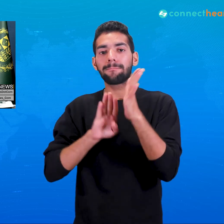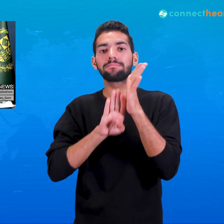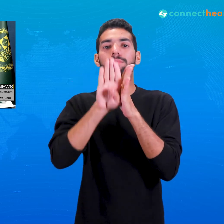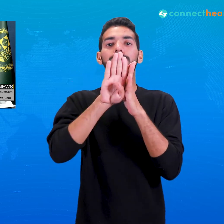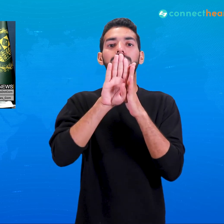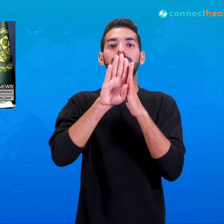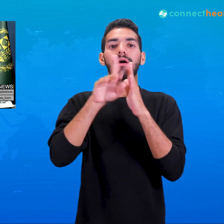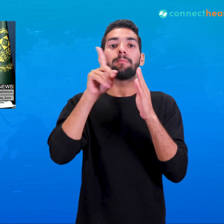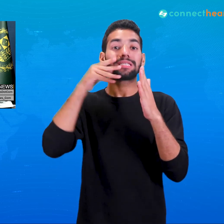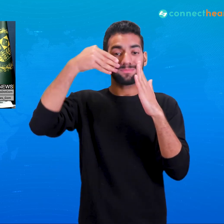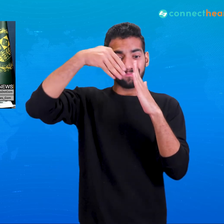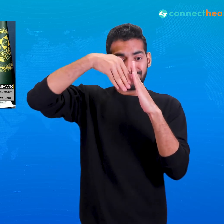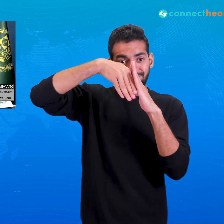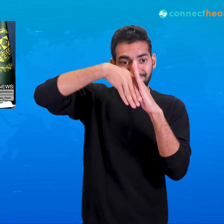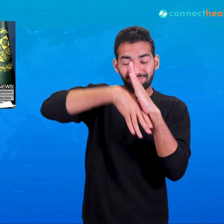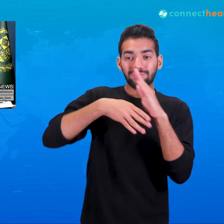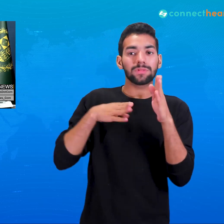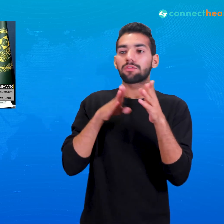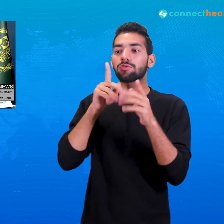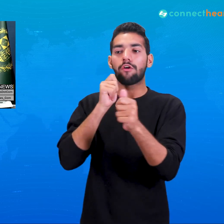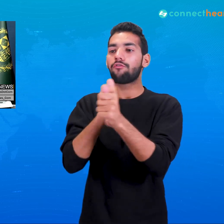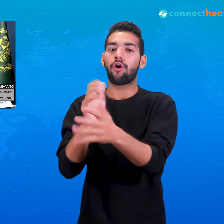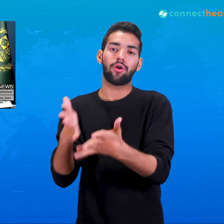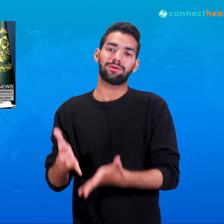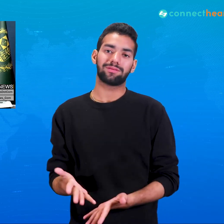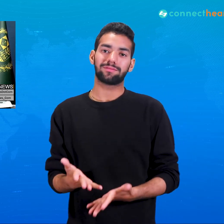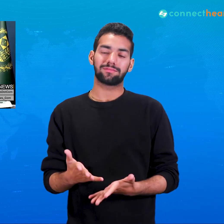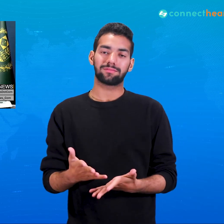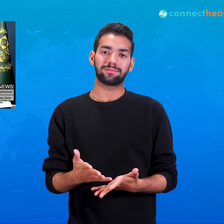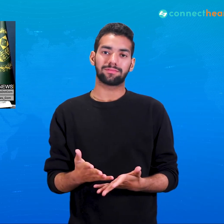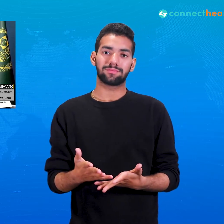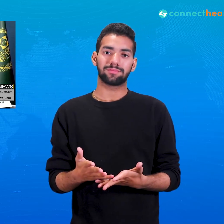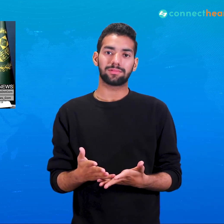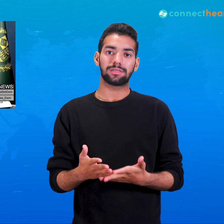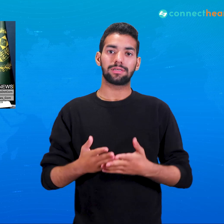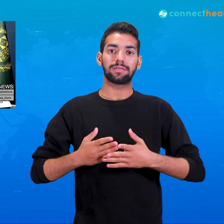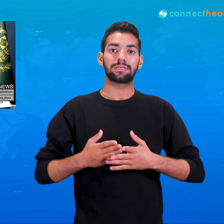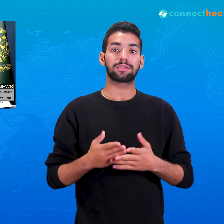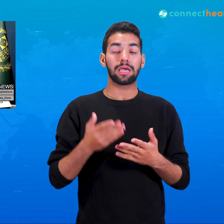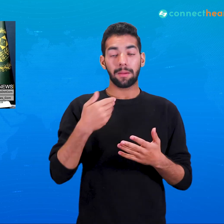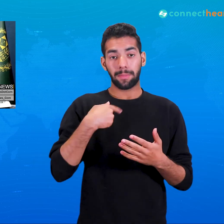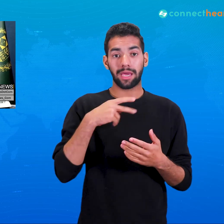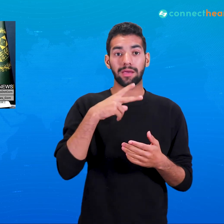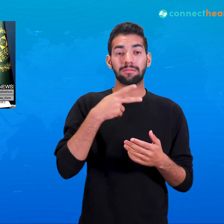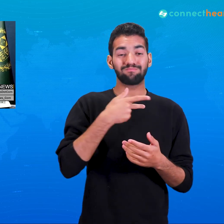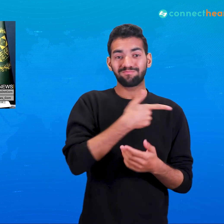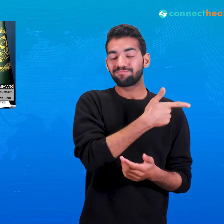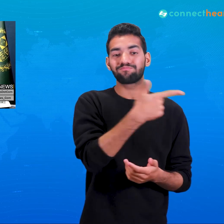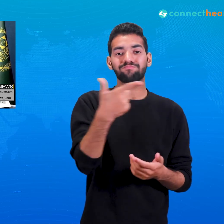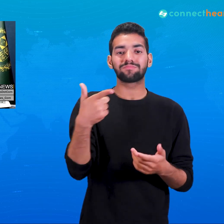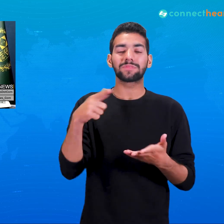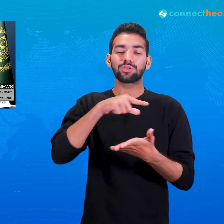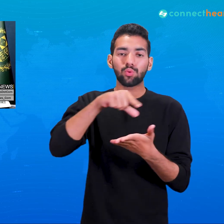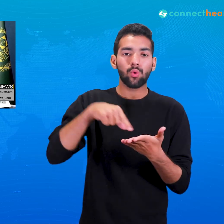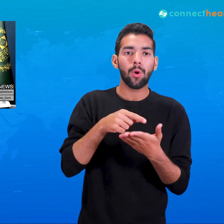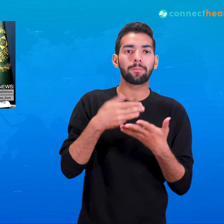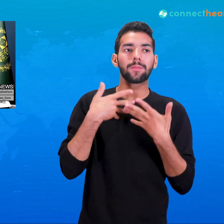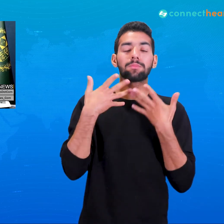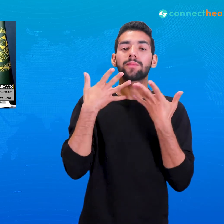جب اوپر آتا ہے تو اس راستے پہ چلتا ہے۔ اب دیکھیں وہ راستے میں ذرا اپنی قوم کے لیے میں ایک چیز کہنا چاہتا ہوں